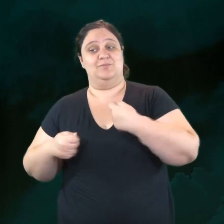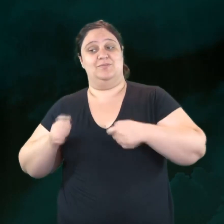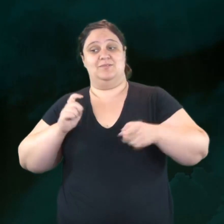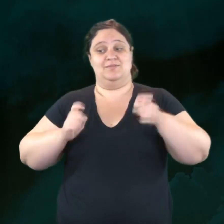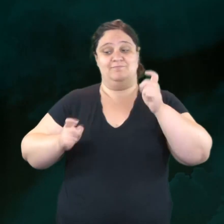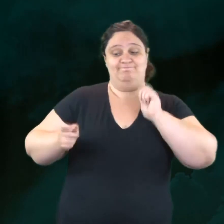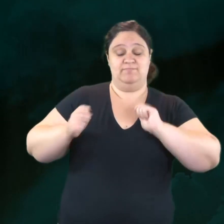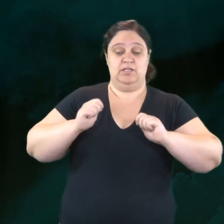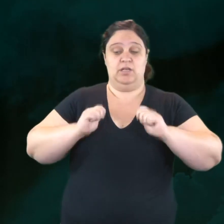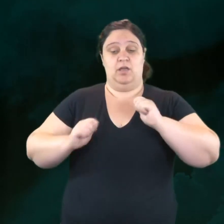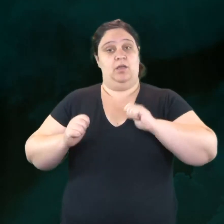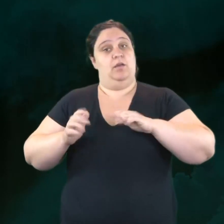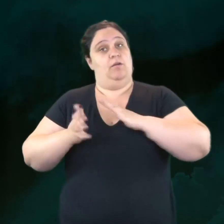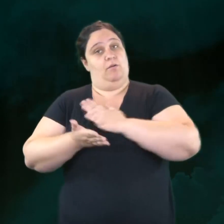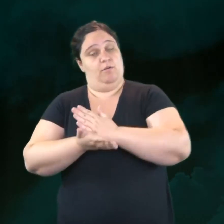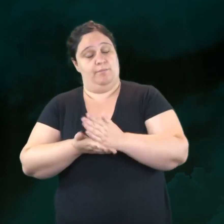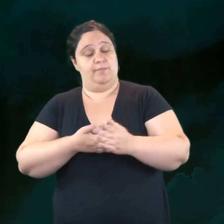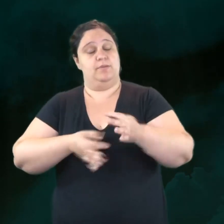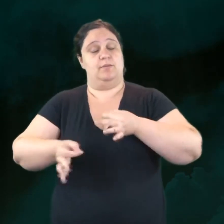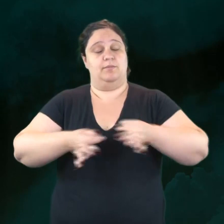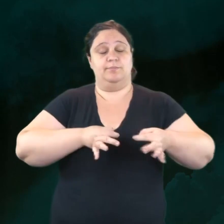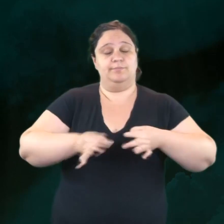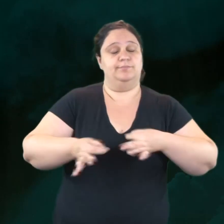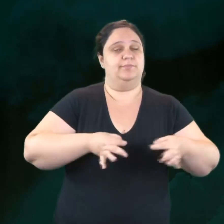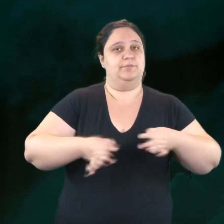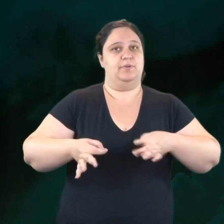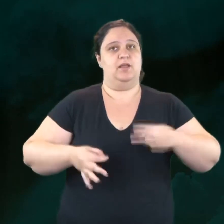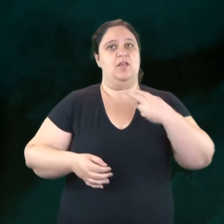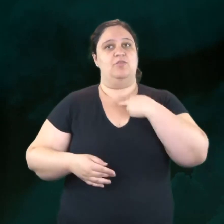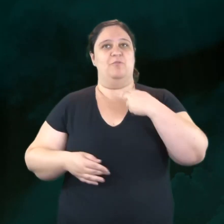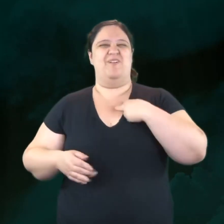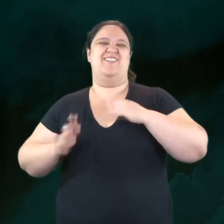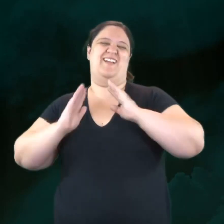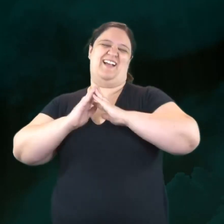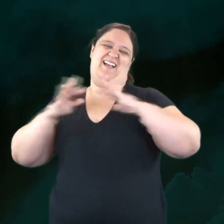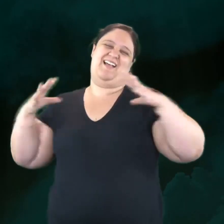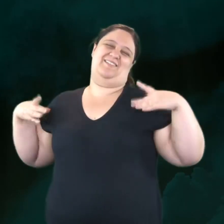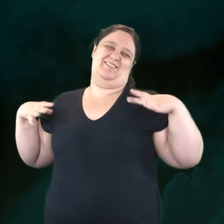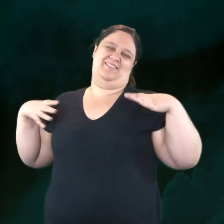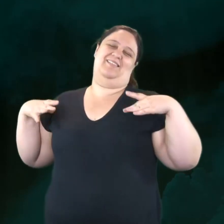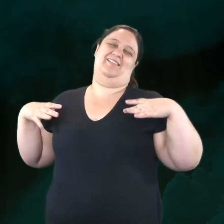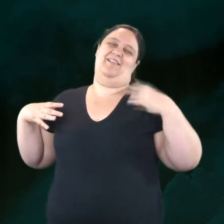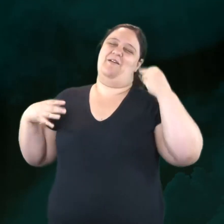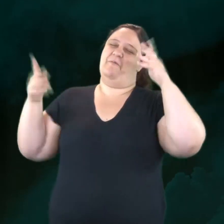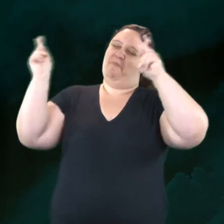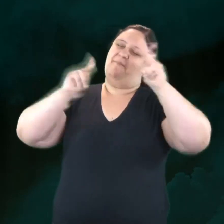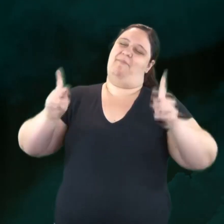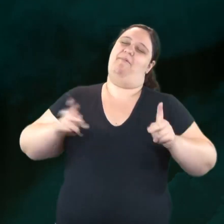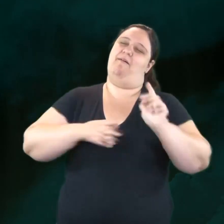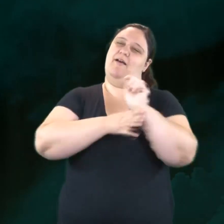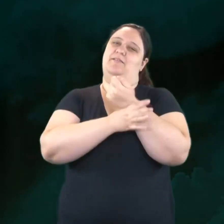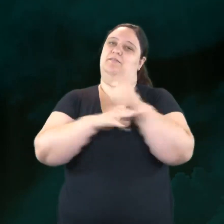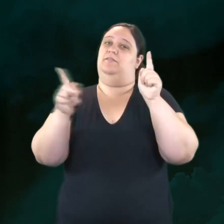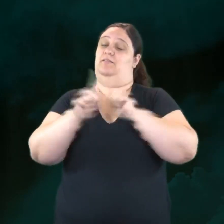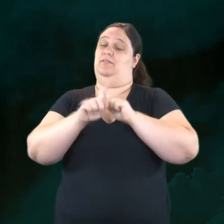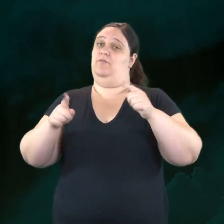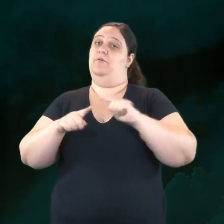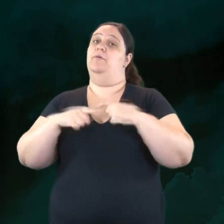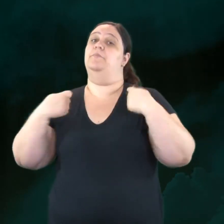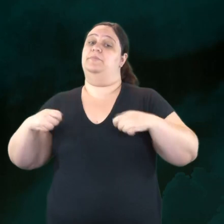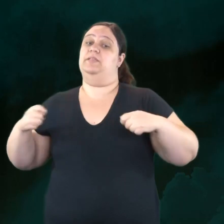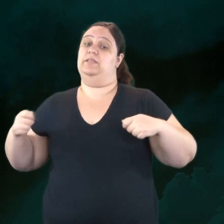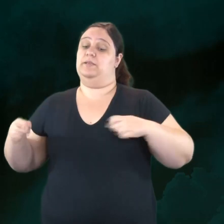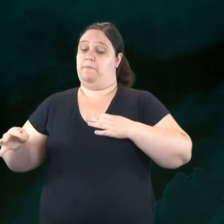correr mais ainda para nos preparar. Não é para a gente ficar em casa, vamos desfrutar dessa paz e segurança, não. É momento a gente se preparar. Por isso aqui